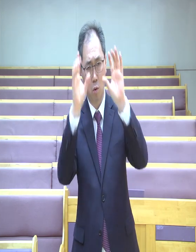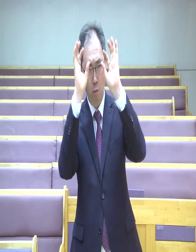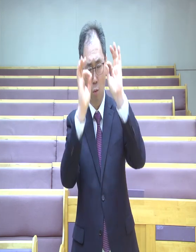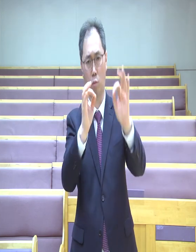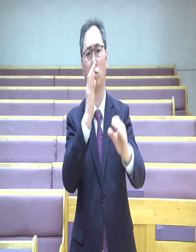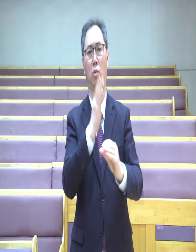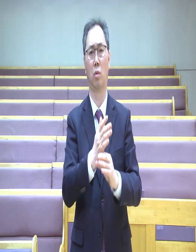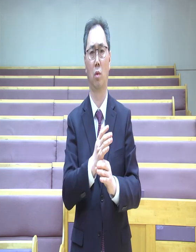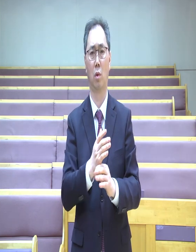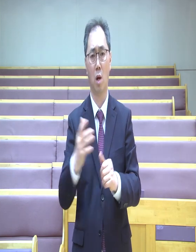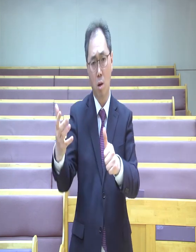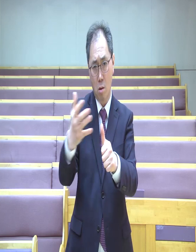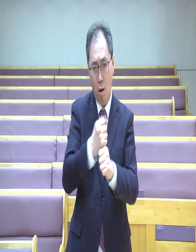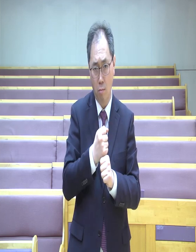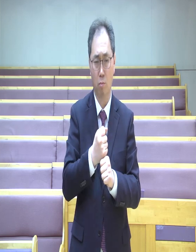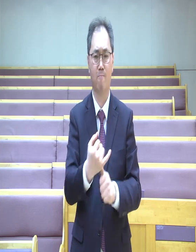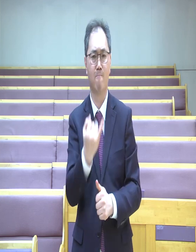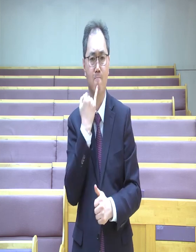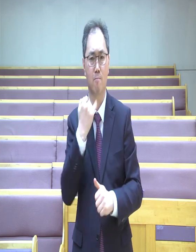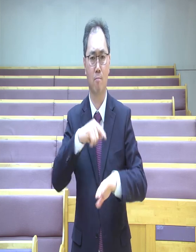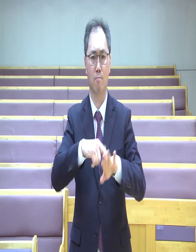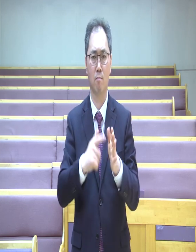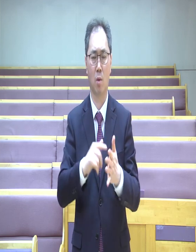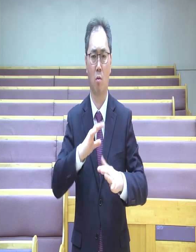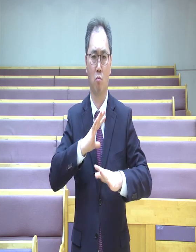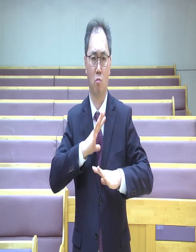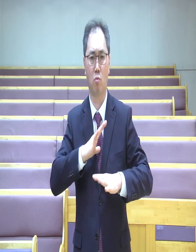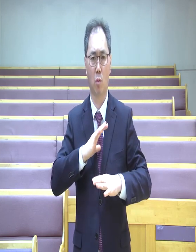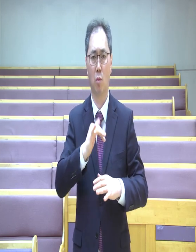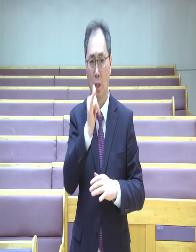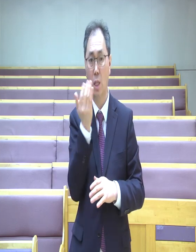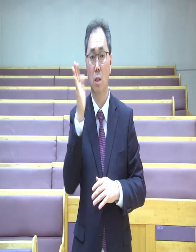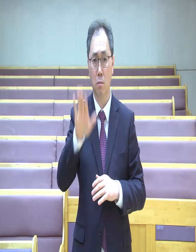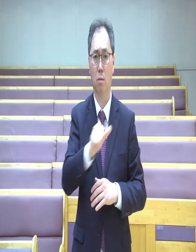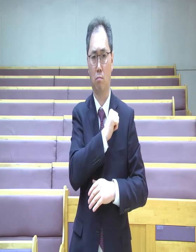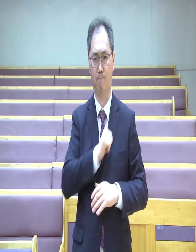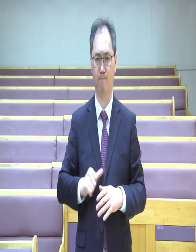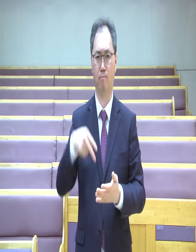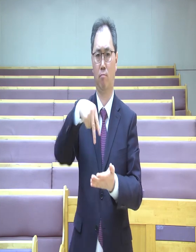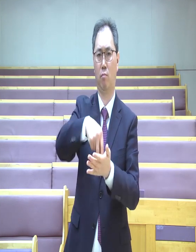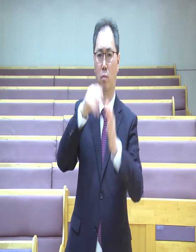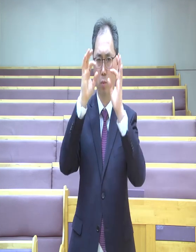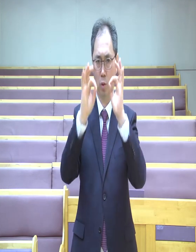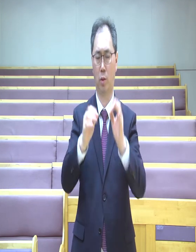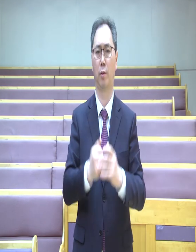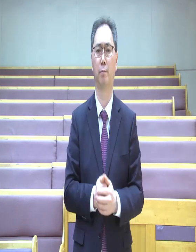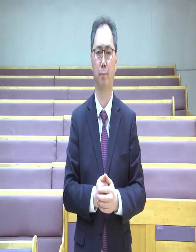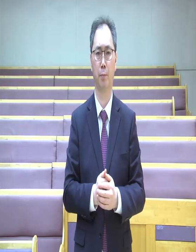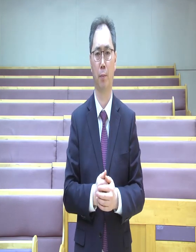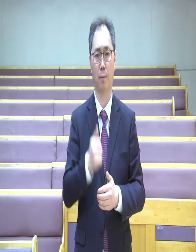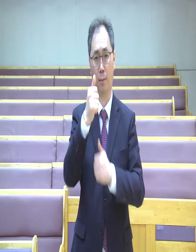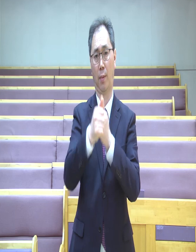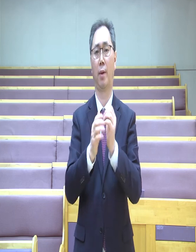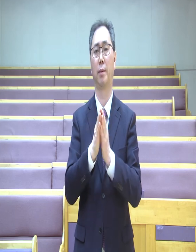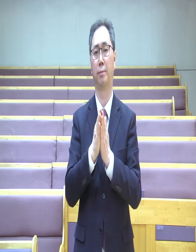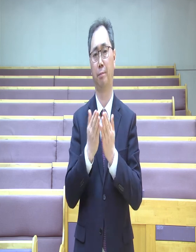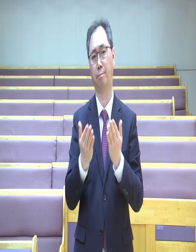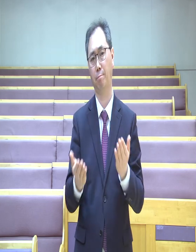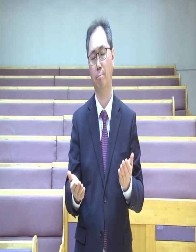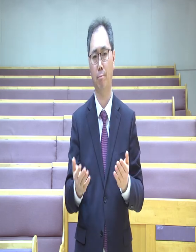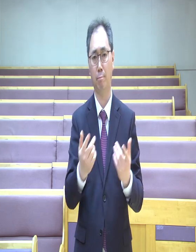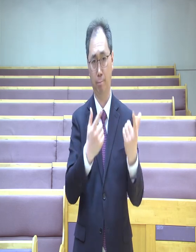십자가에 못 박히신 예수님이 이 요한을 보고 다음과 같이 부탁을 하죠. 오늘 보면